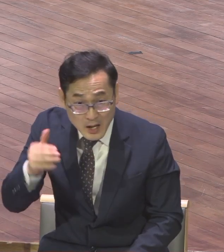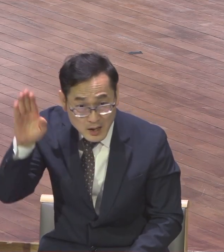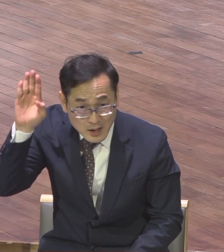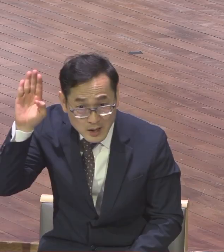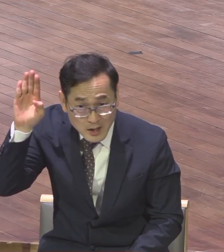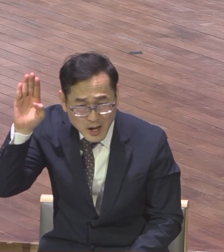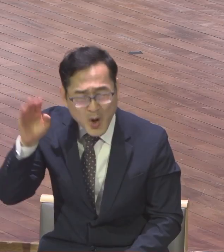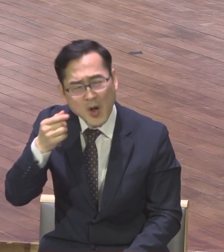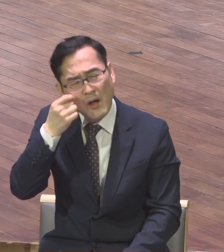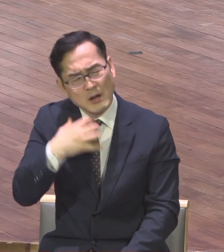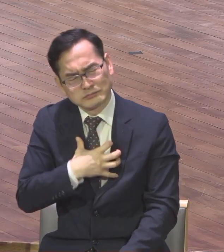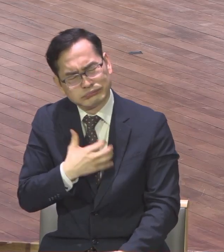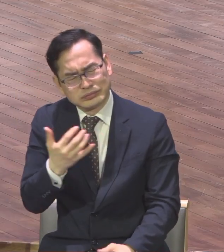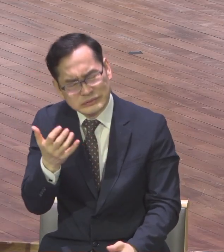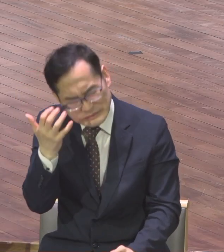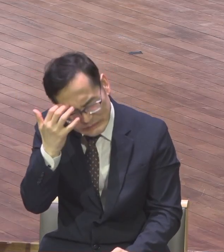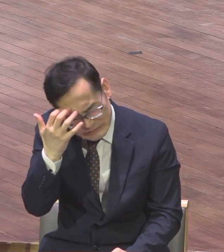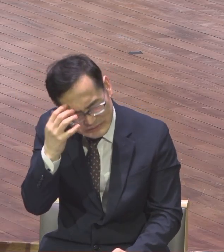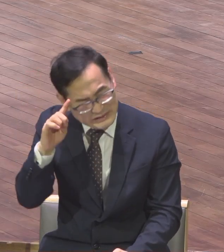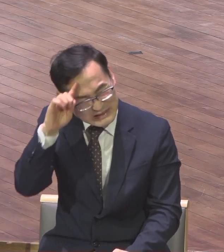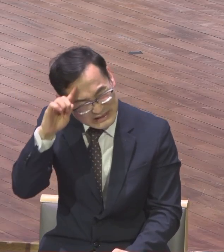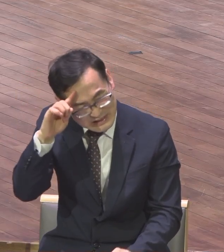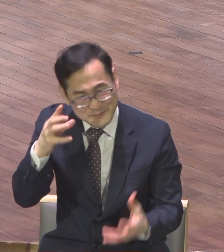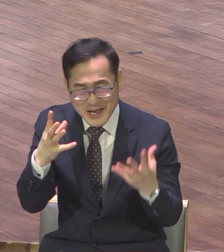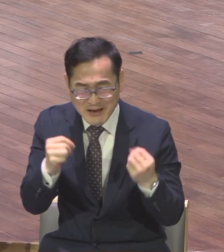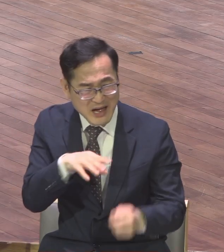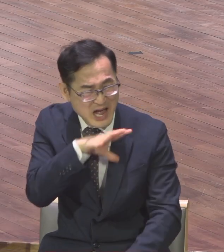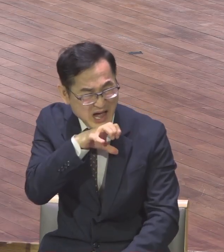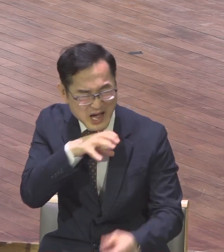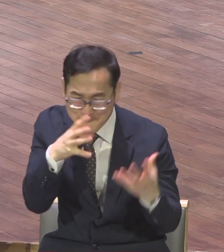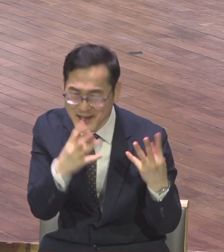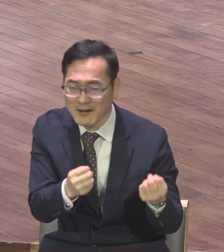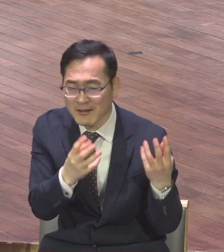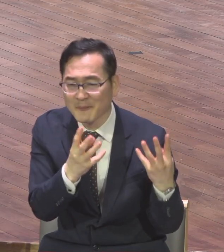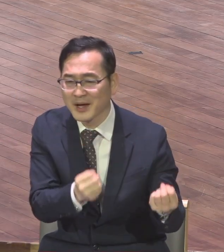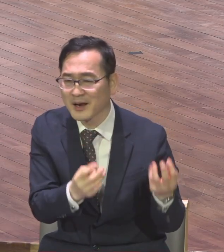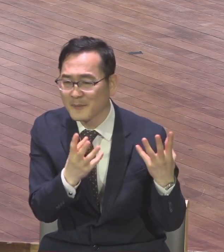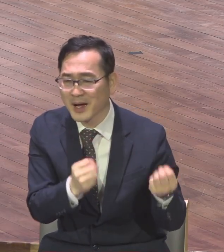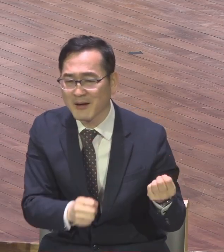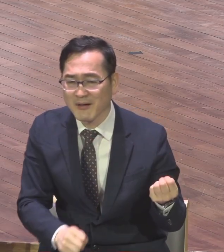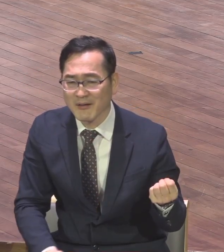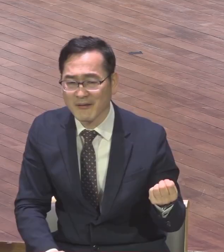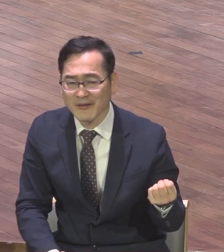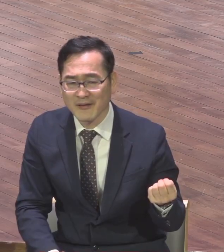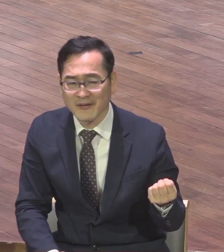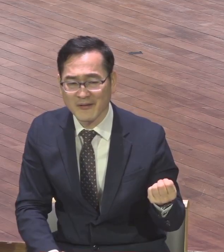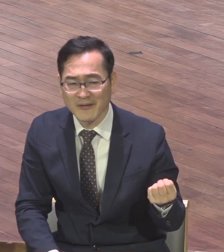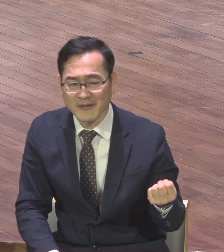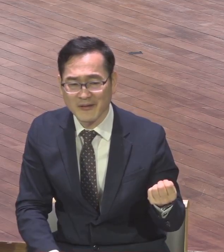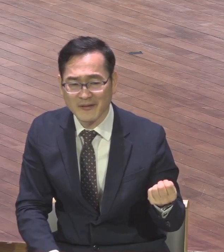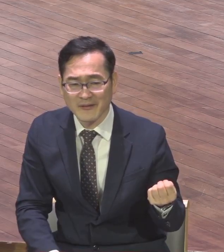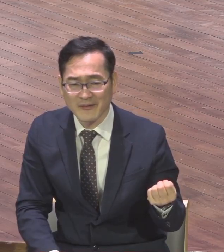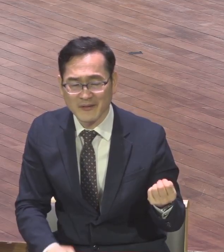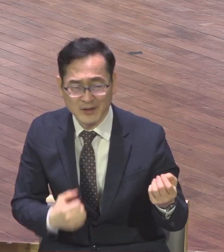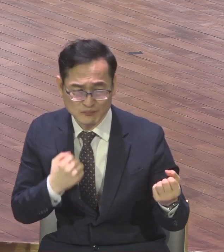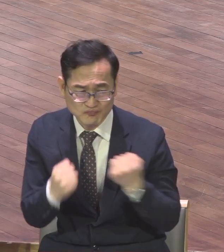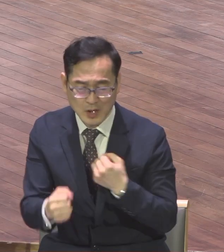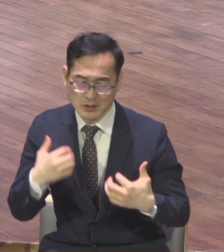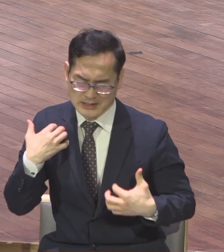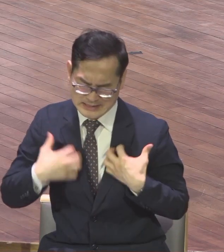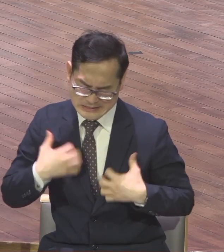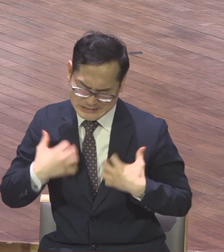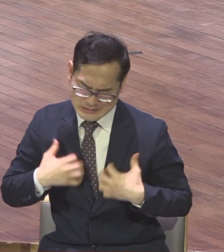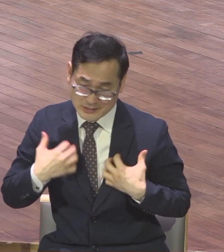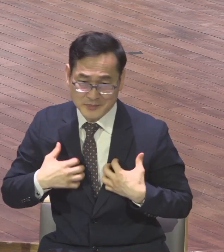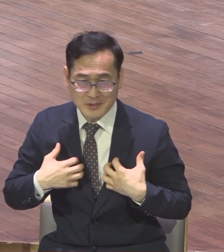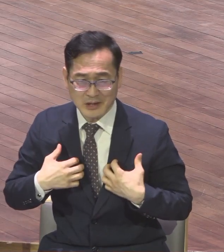더 많고 화날 일이 더 많고 짜증날 일이 더 많고 두려운 일이 더 많은데 어떻게 항상 기뻐하느냐 말이에요.